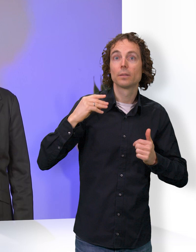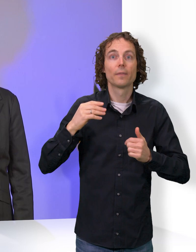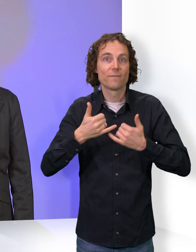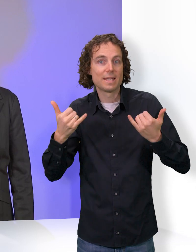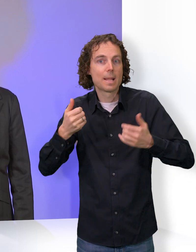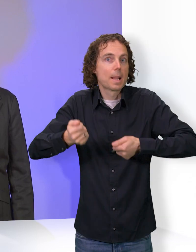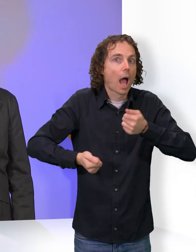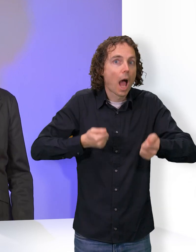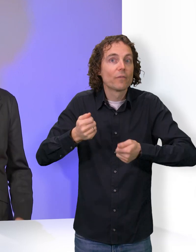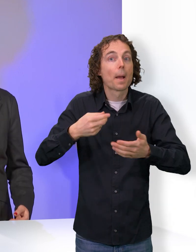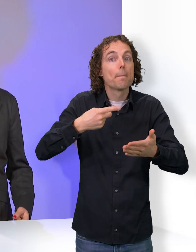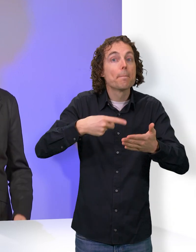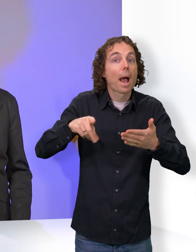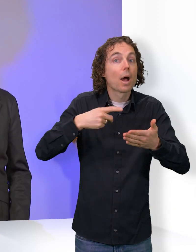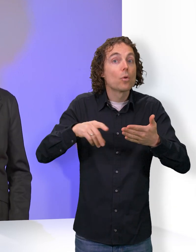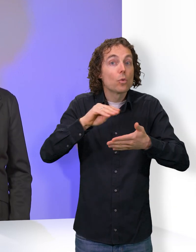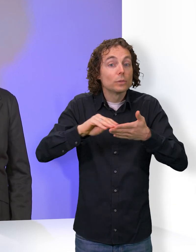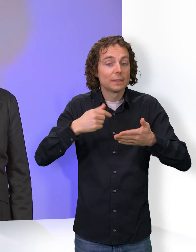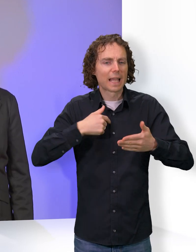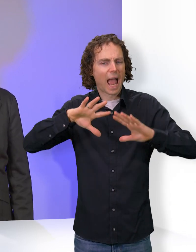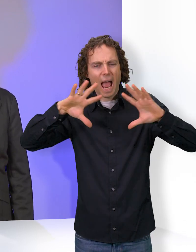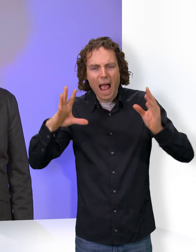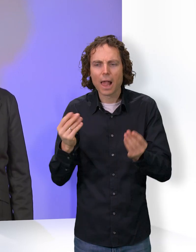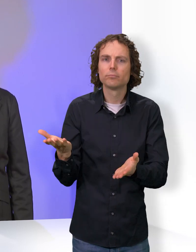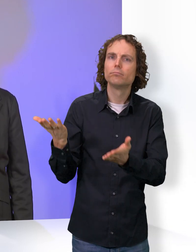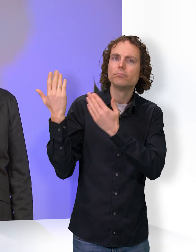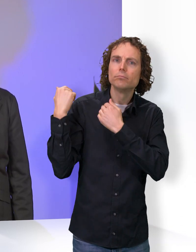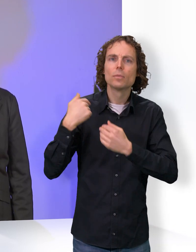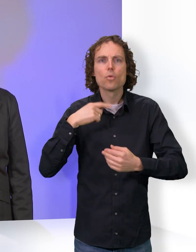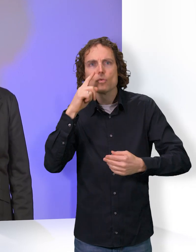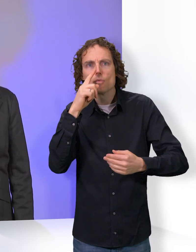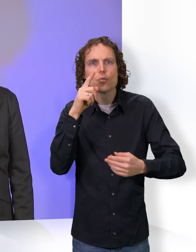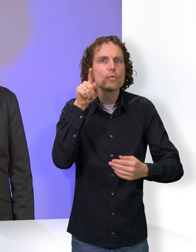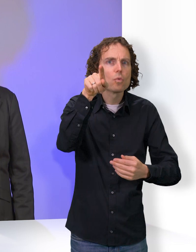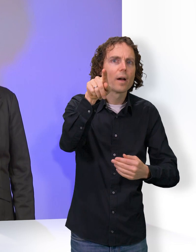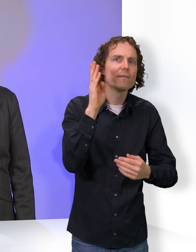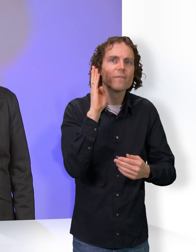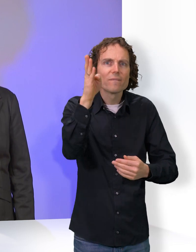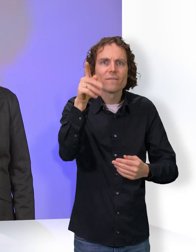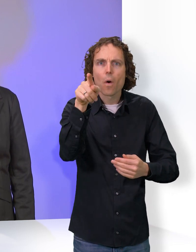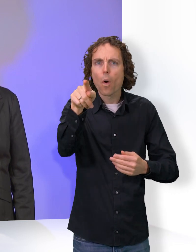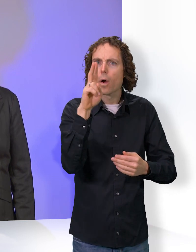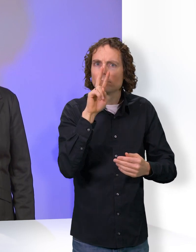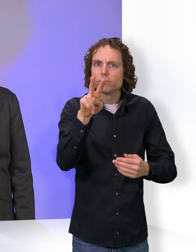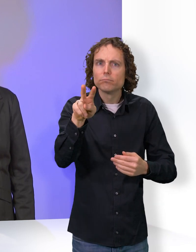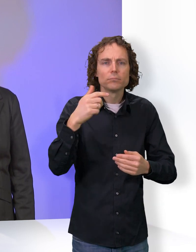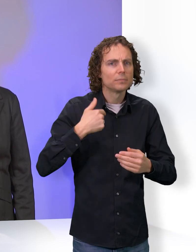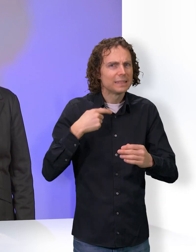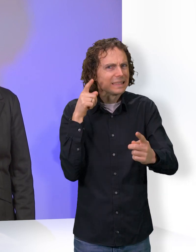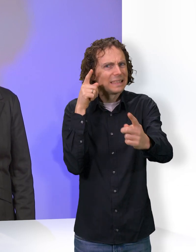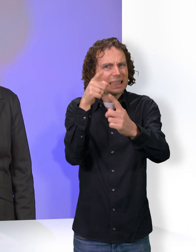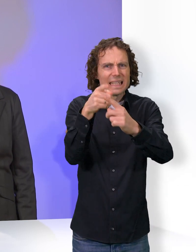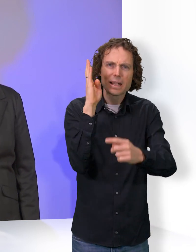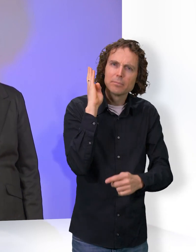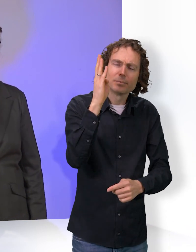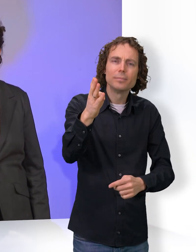Paulus: Ich lasse alles hinter mir und ich sehe nur, was vor mir liegt. Ich halte geradewegs auf das Ziel